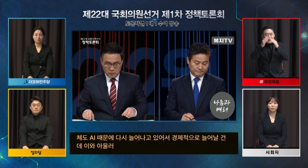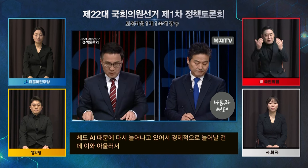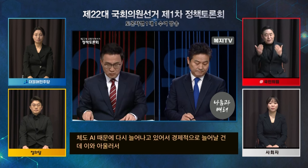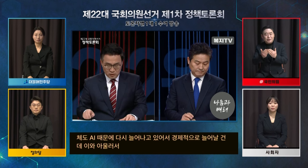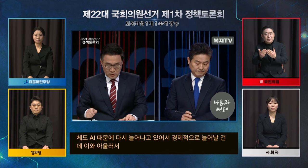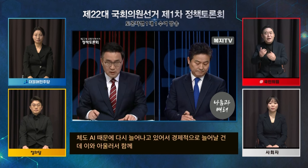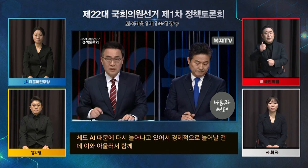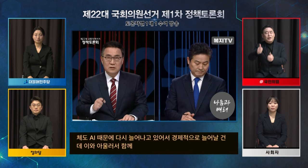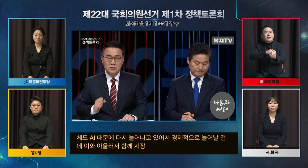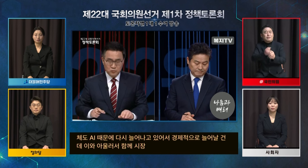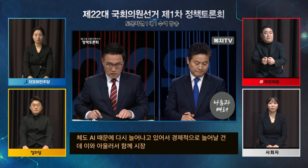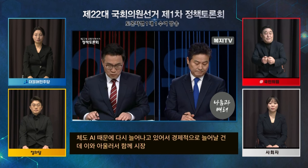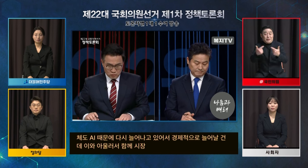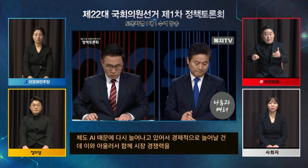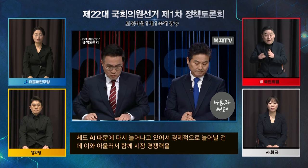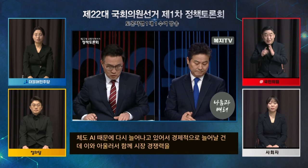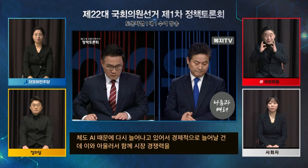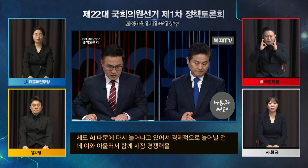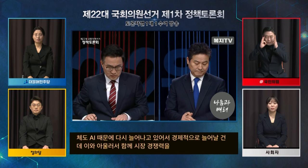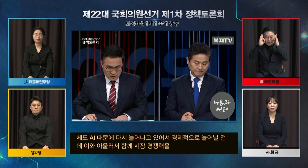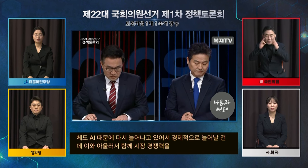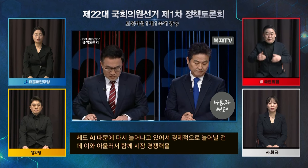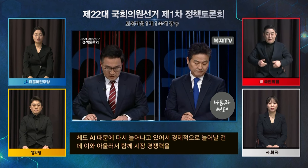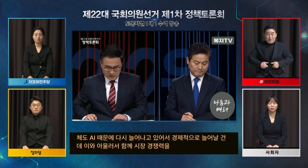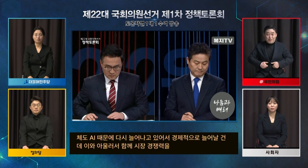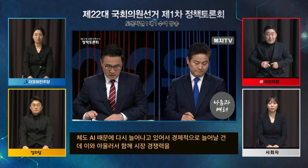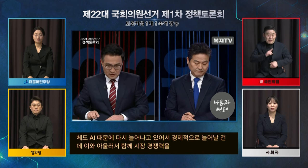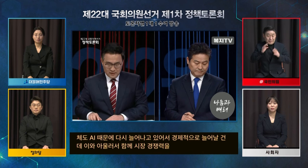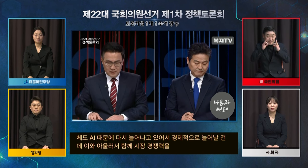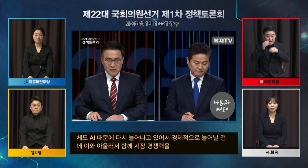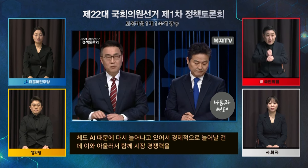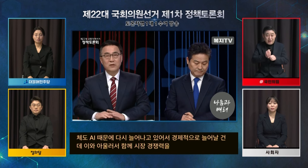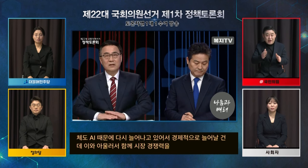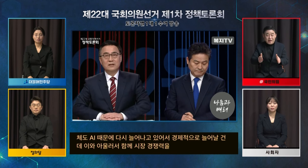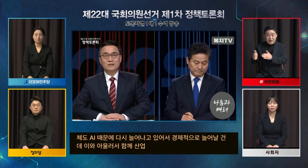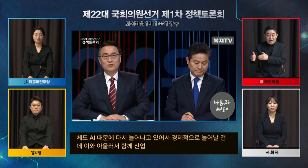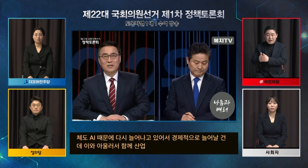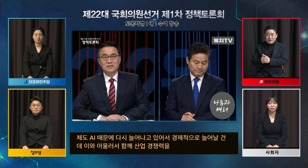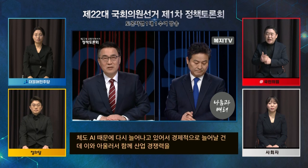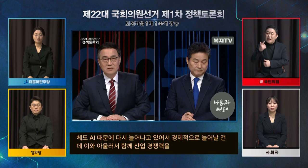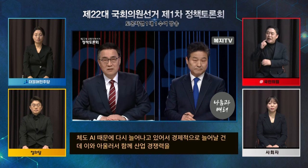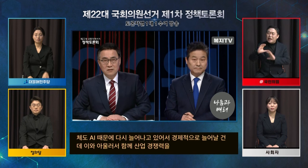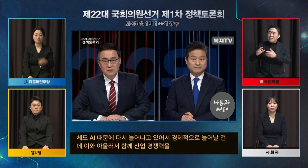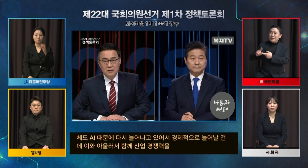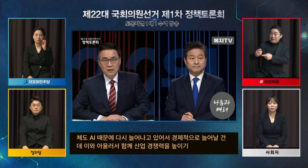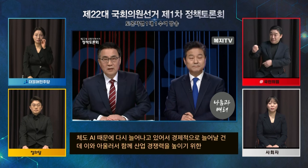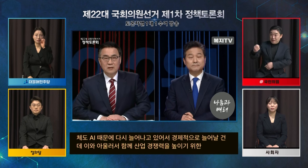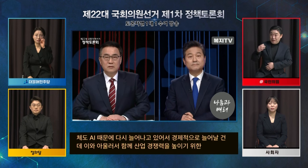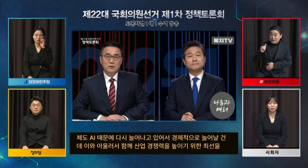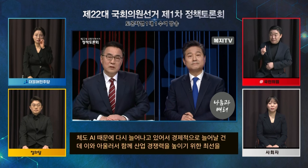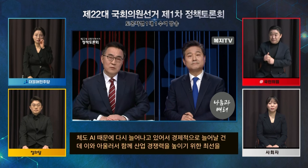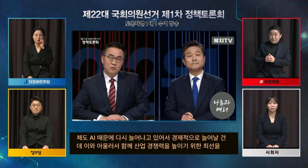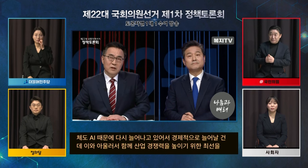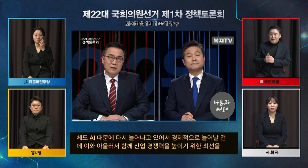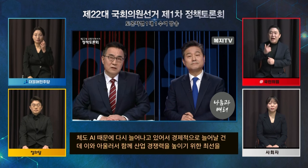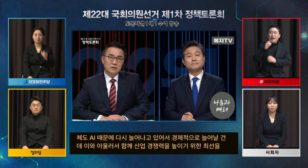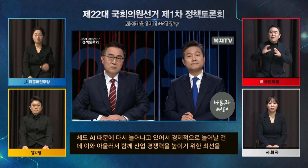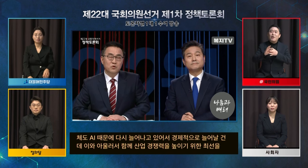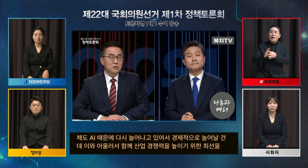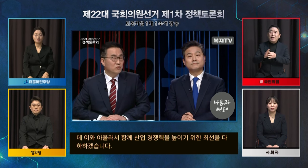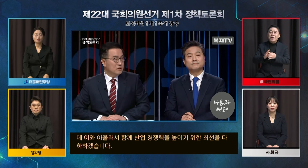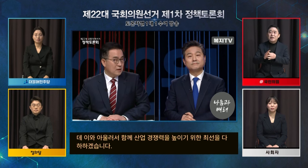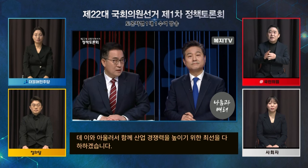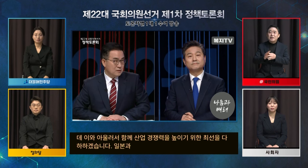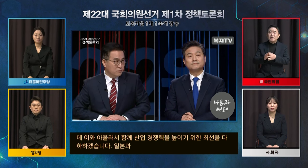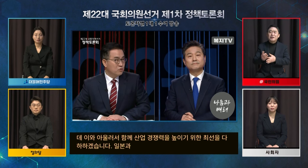경쟁력을 높이기 위한 노력이 지금 우리 정부로서도 꼭 필요합니다. 그건 최선을 다하겠습니다. 일본과의 관계를 자꾸 말씀하시는데 저는 일본과의 관계는